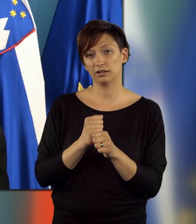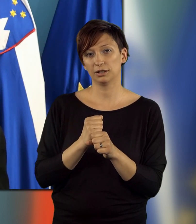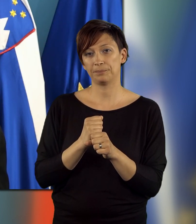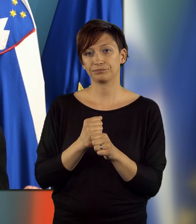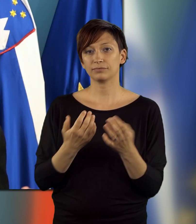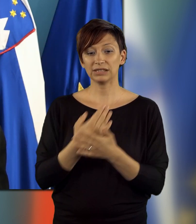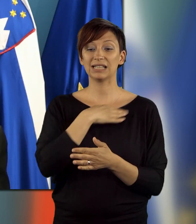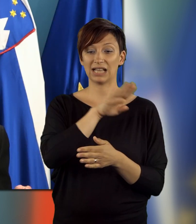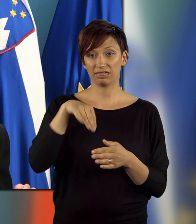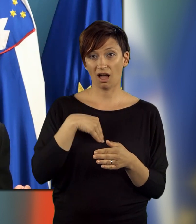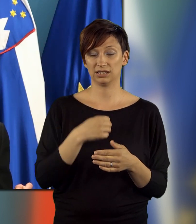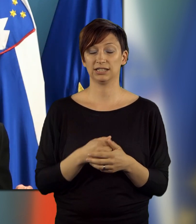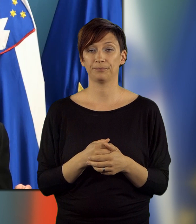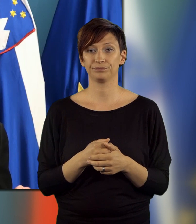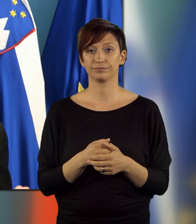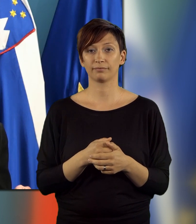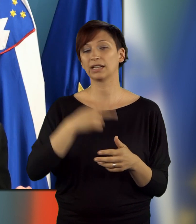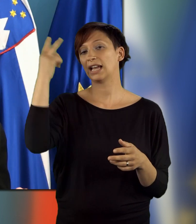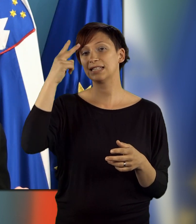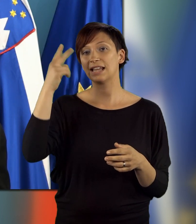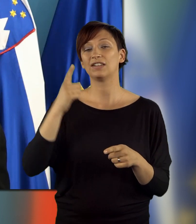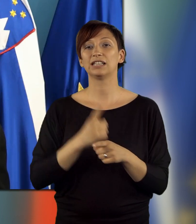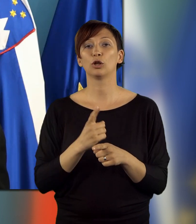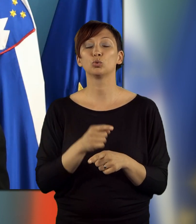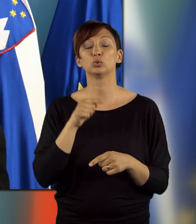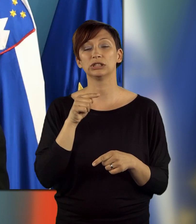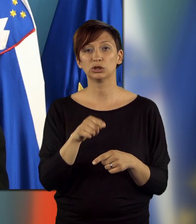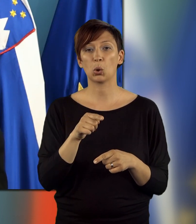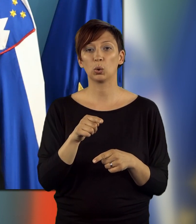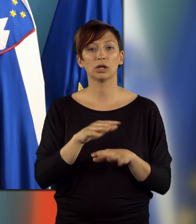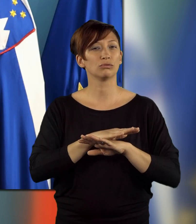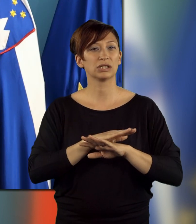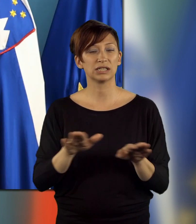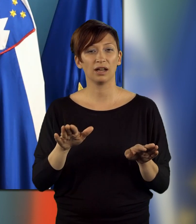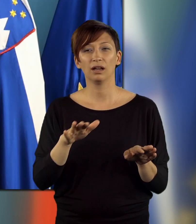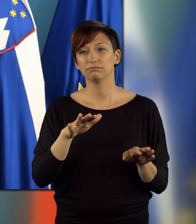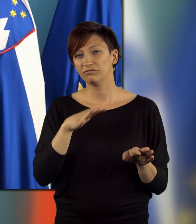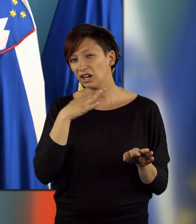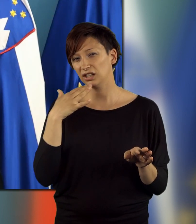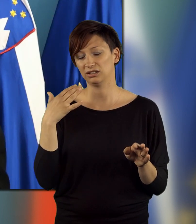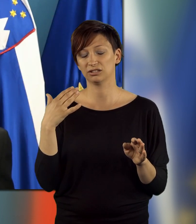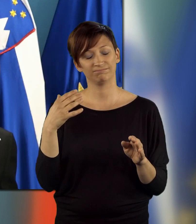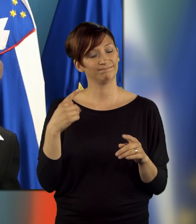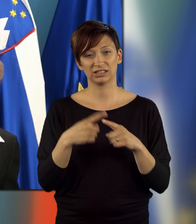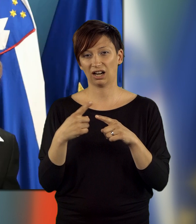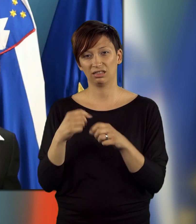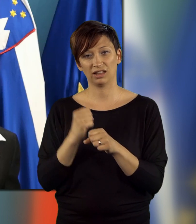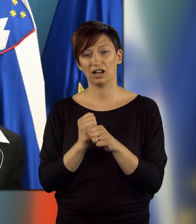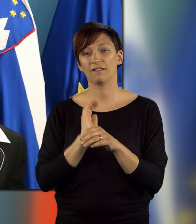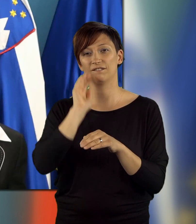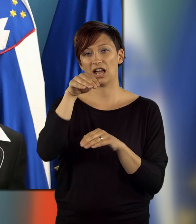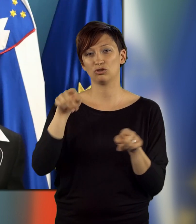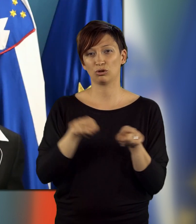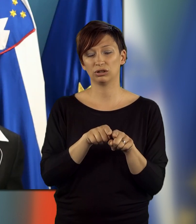delajo za nas. In pa seveda tudi to, da vse velikokrat delajo preko